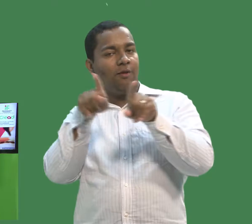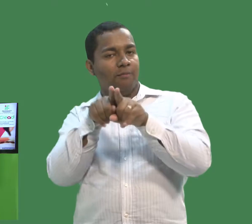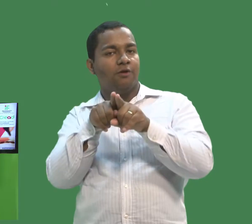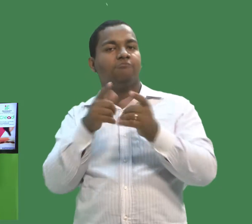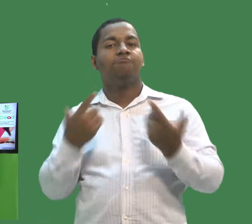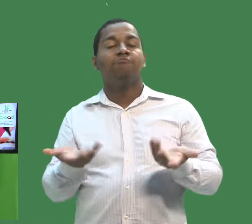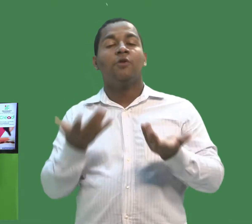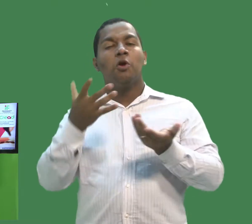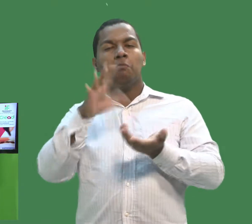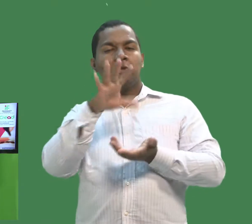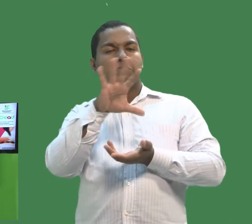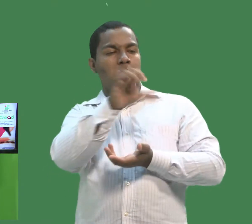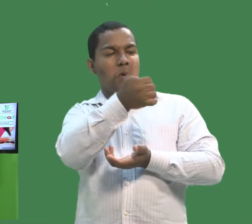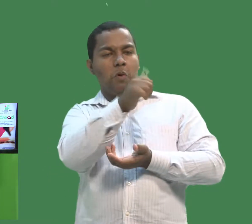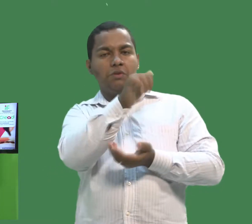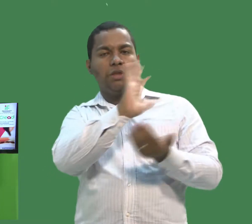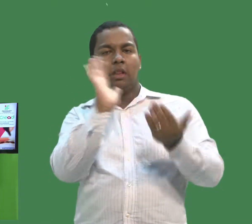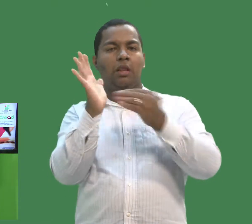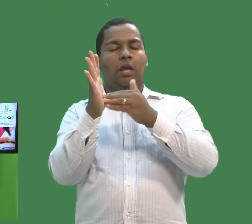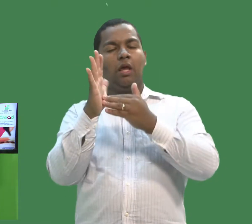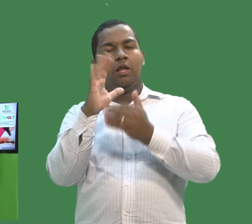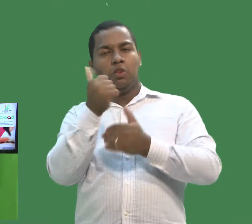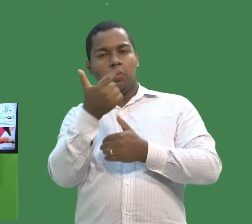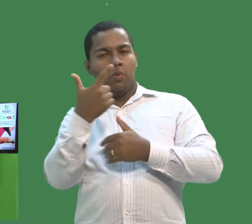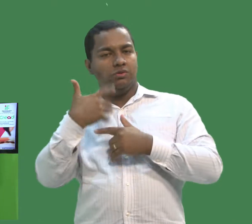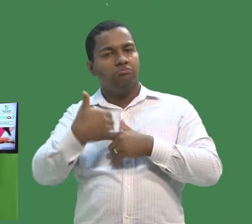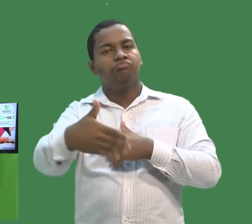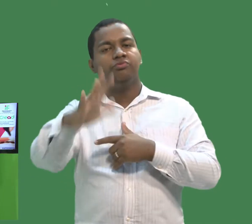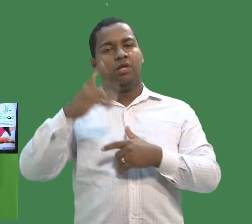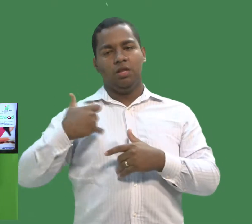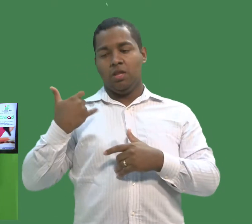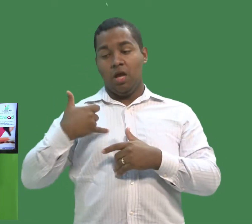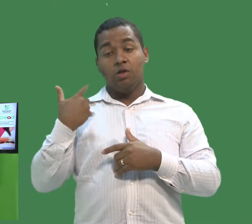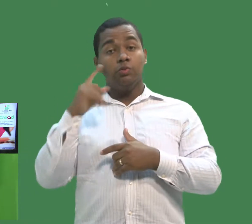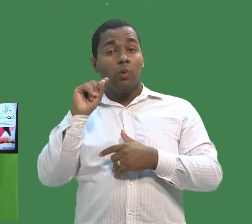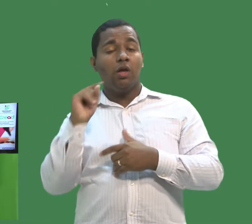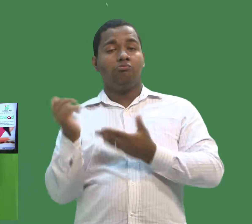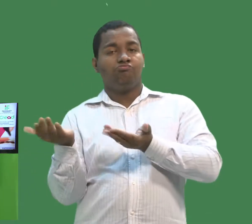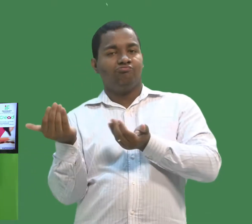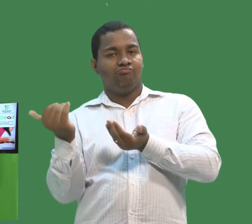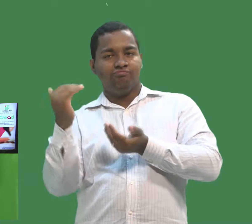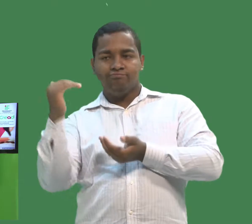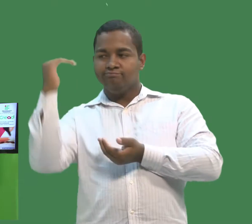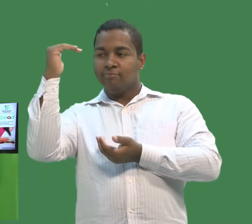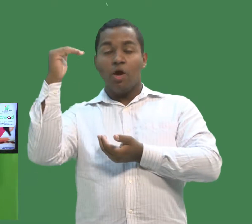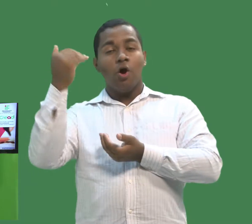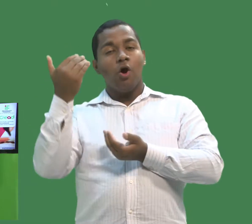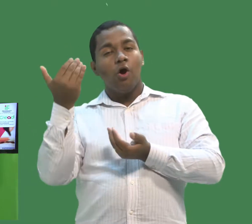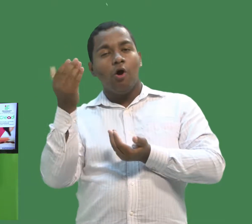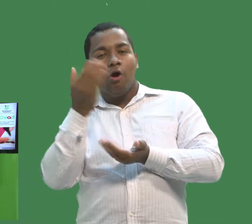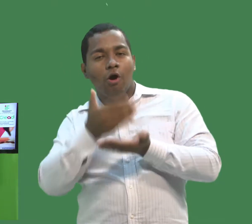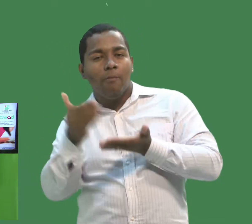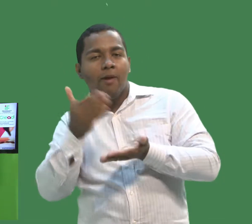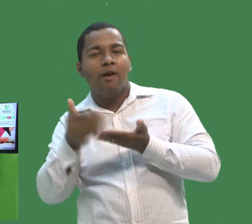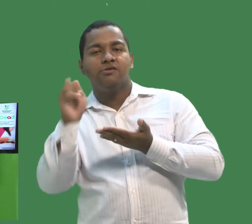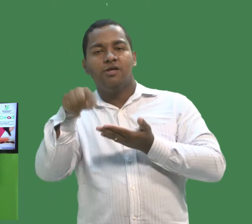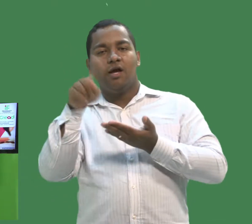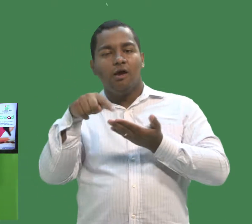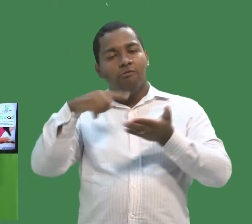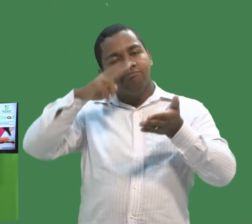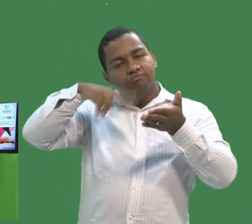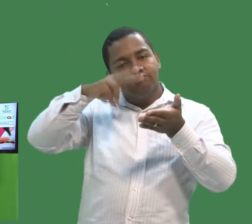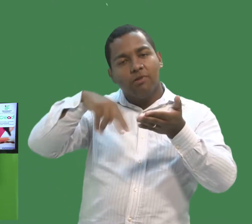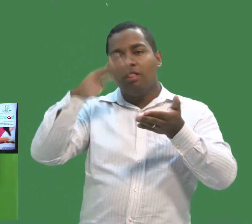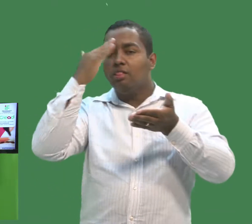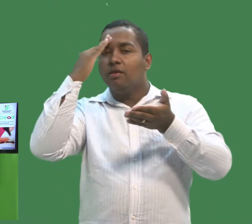12 anos em diante, é chamado de operatório formal. O adolescente começa a raciocinar de forma lógica, com enunciados